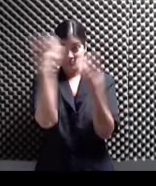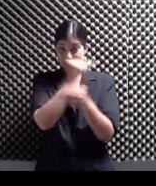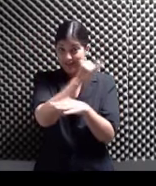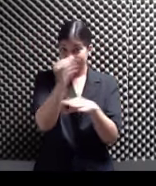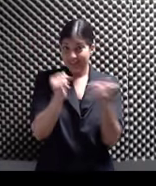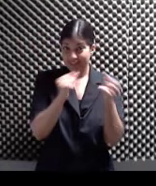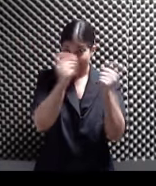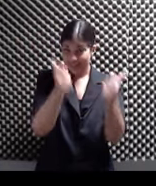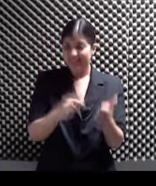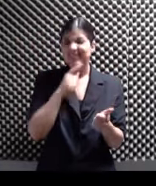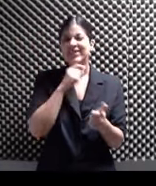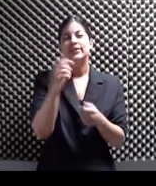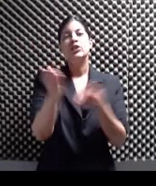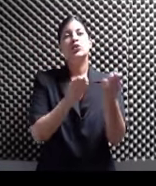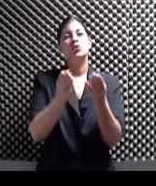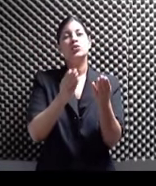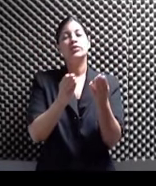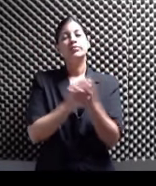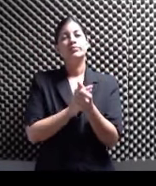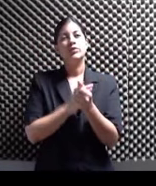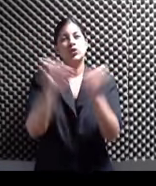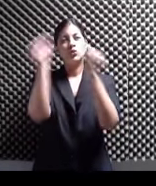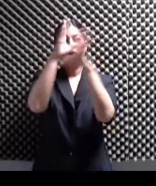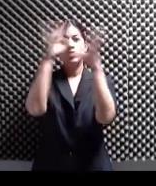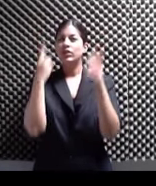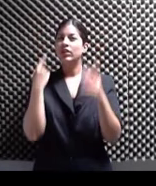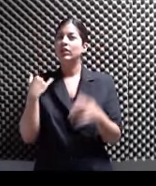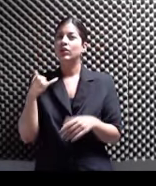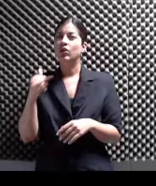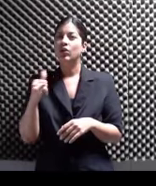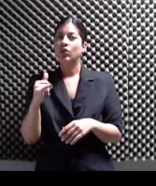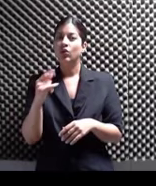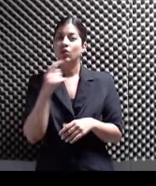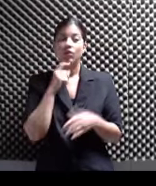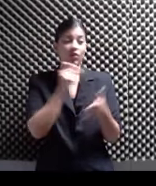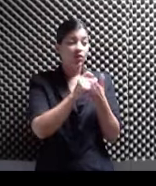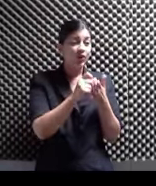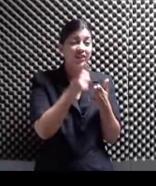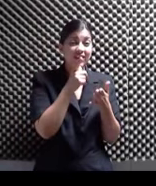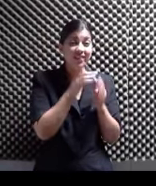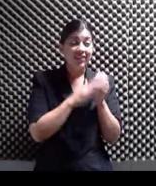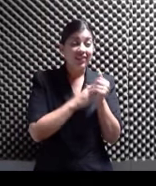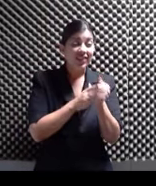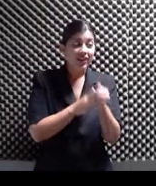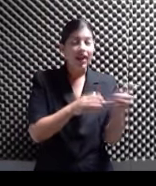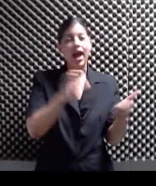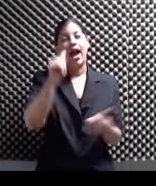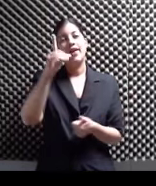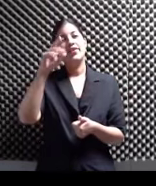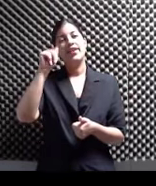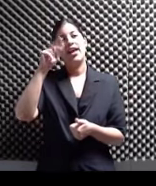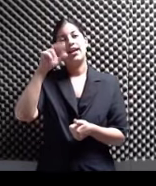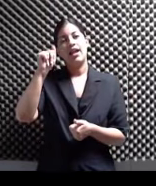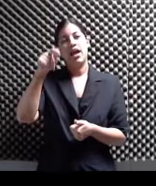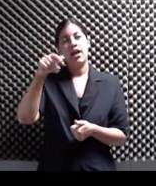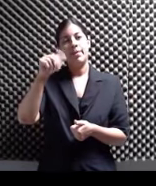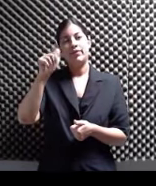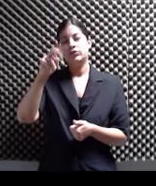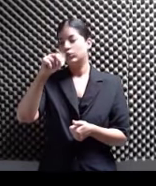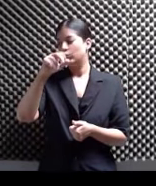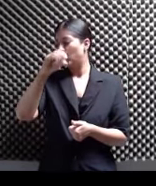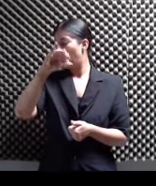de Teatro Puertorriqueño del Instituto de Cultura. Sueño Eterno. Escribe y dirige Adriana Pantoja. Para boletos 620-4444